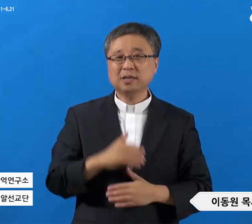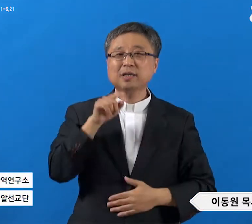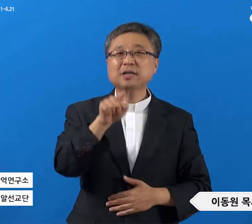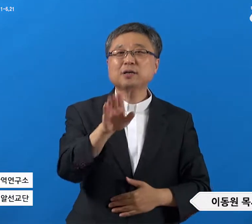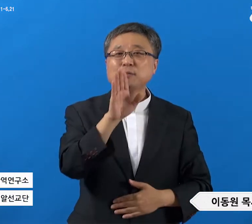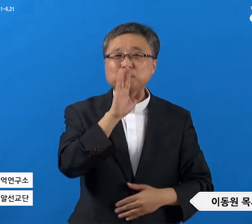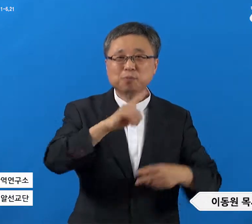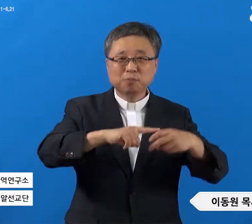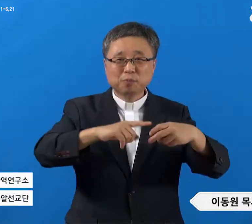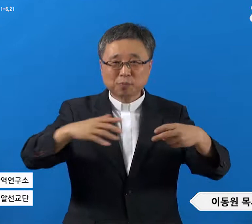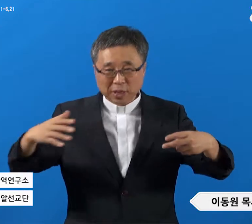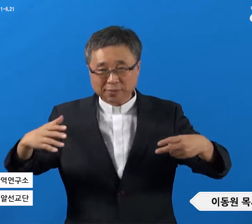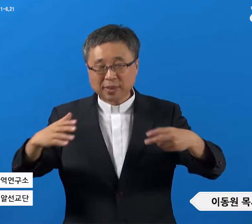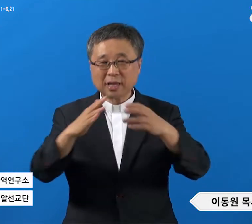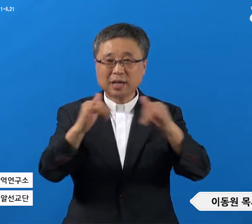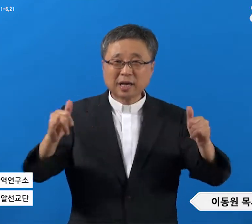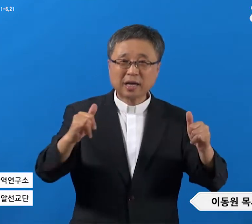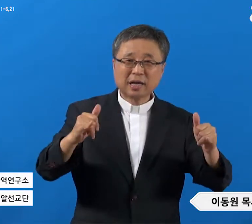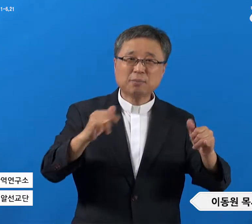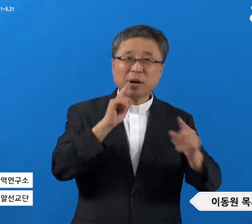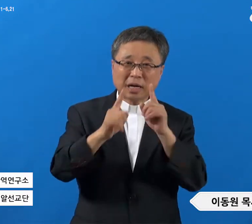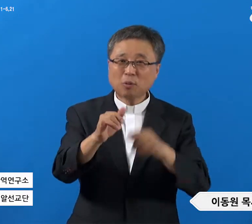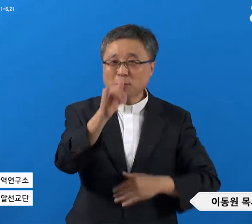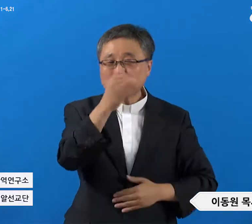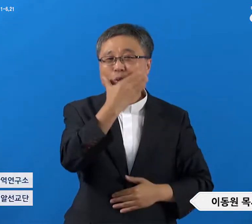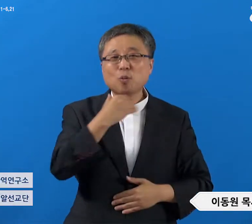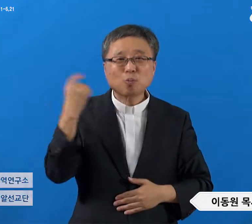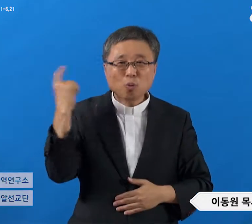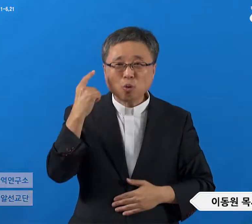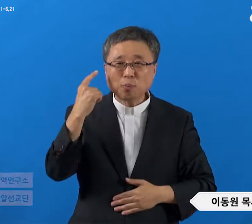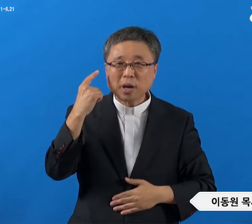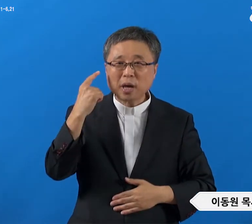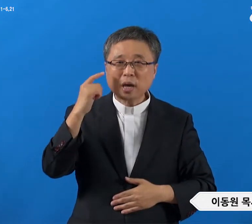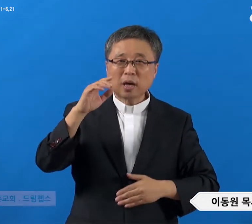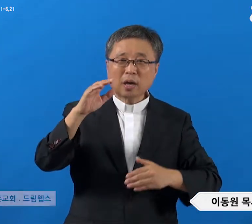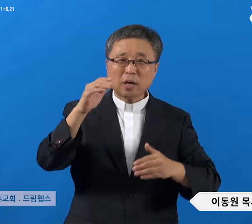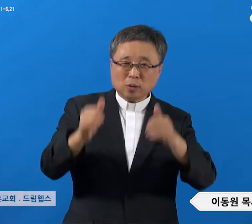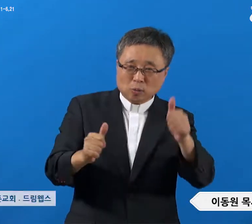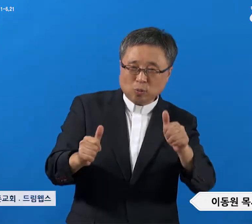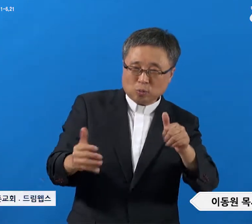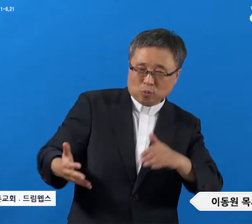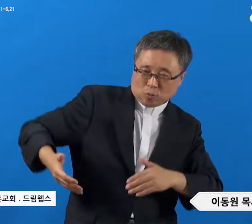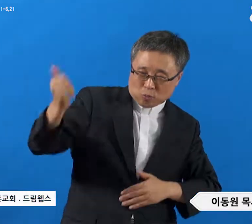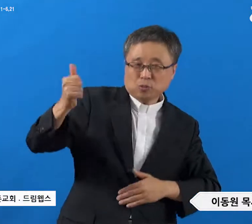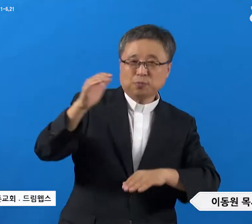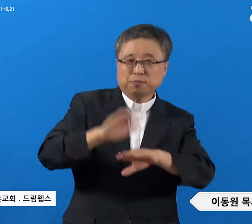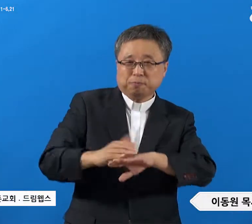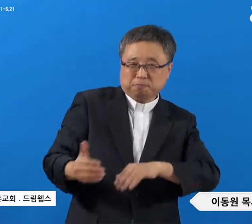이것이 마태가 던지고 있는 복음의 도전입니다.